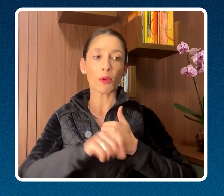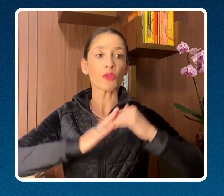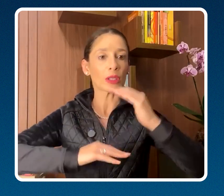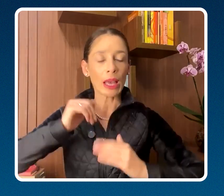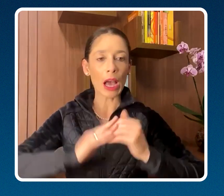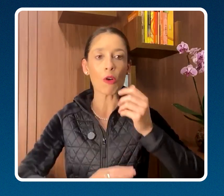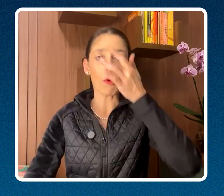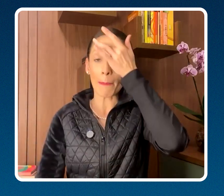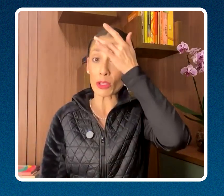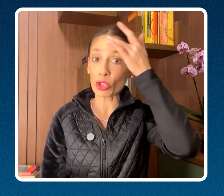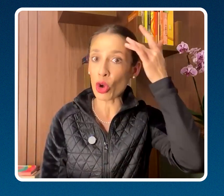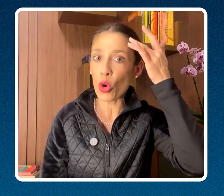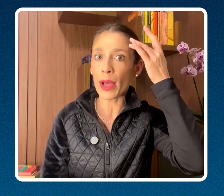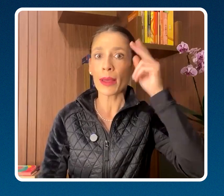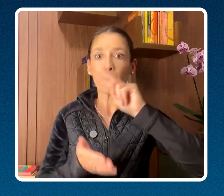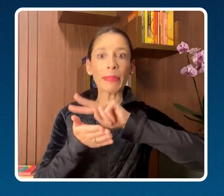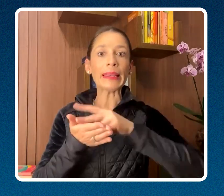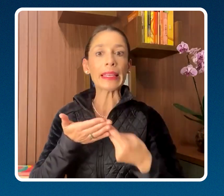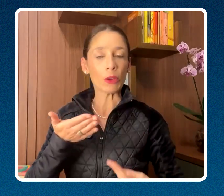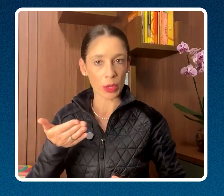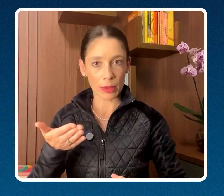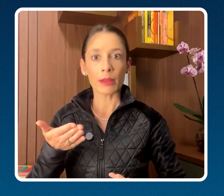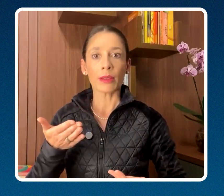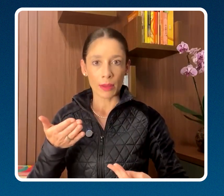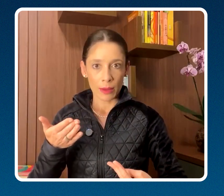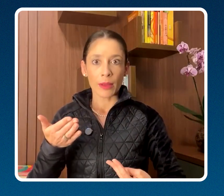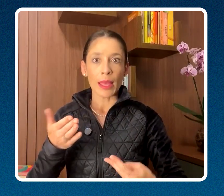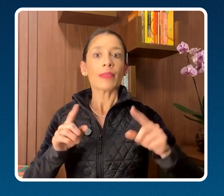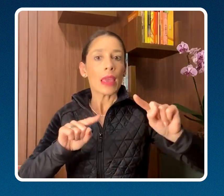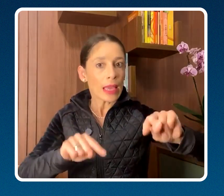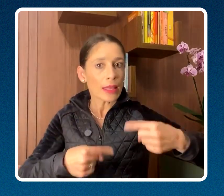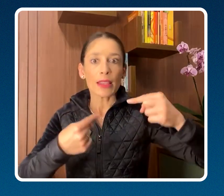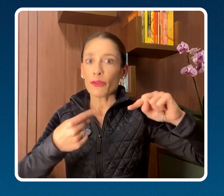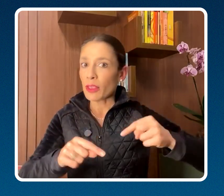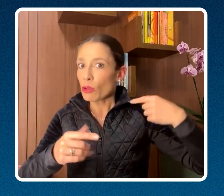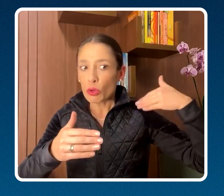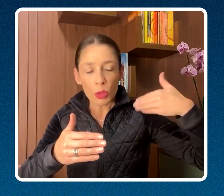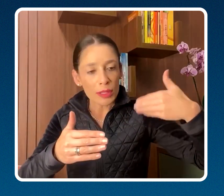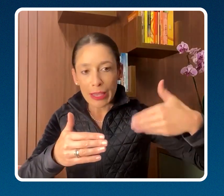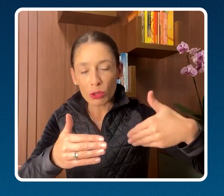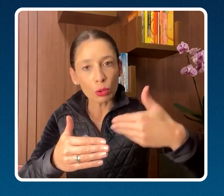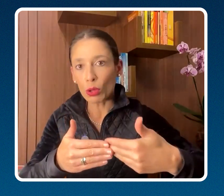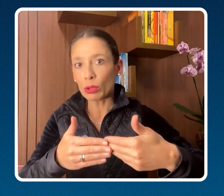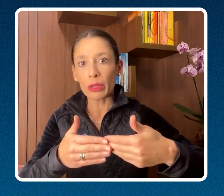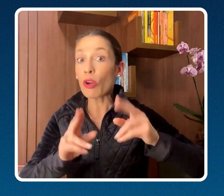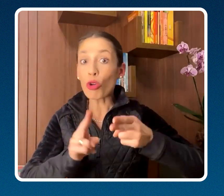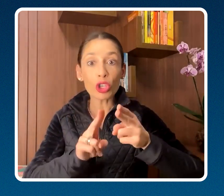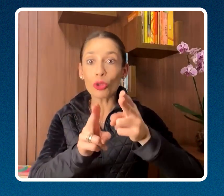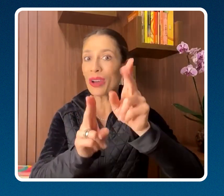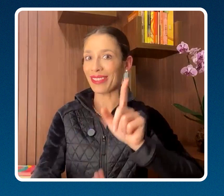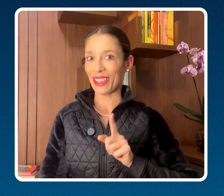uma profissional, uma pessoa bilíngue. Né? Tem desafios o processo todo